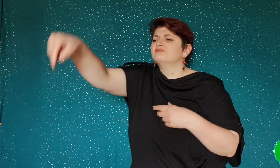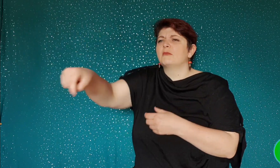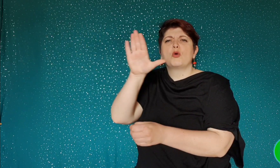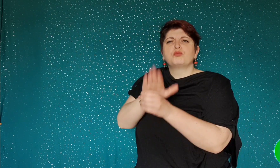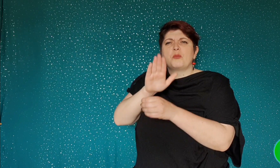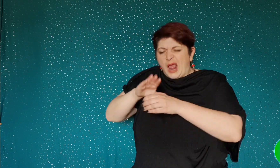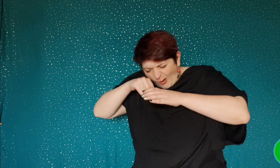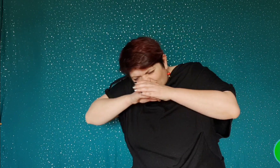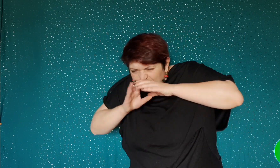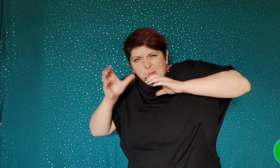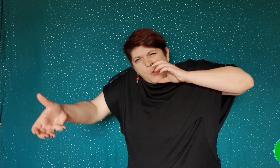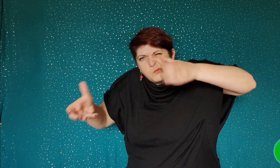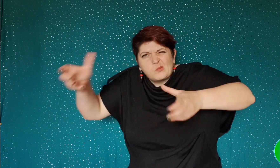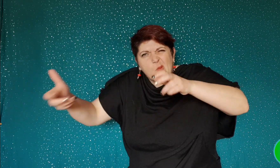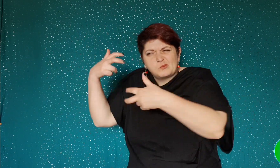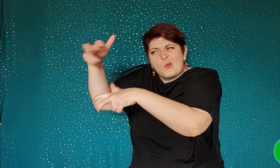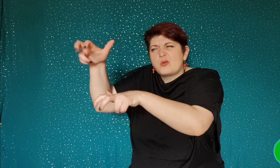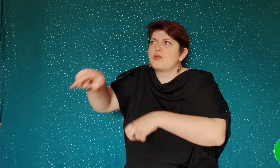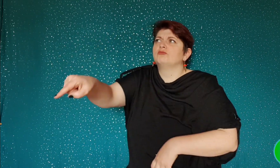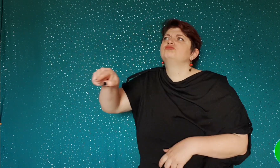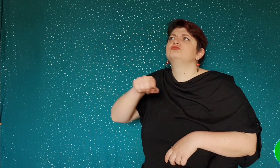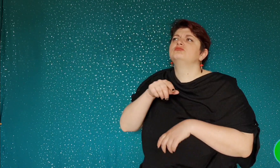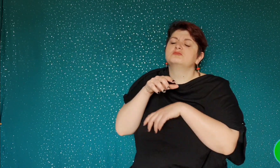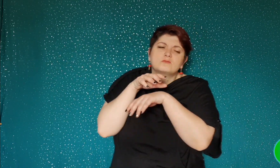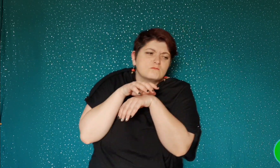doute des chats qui sautaient sur les poubelles, dit Marianne.